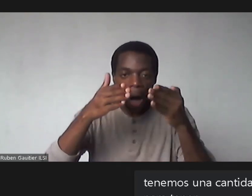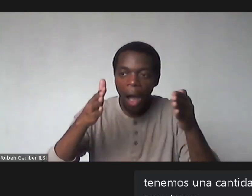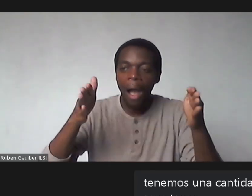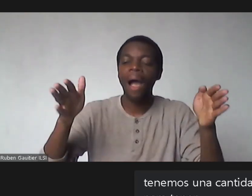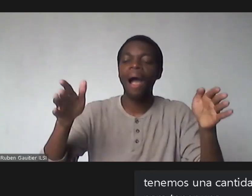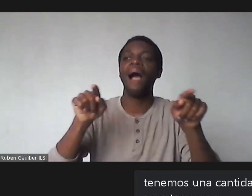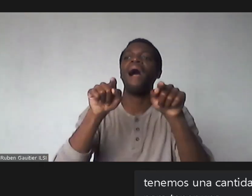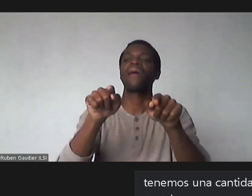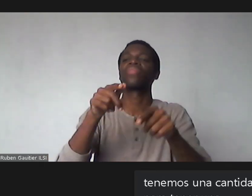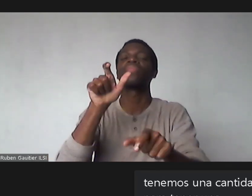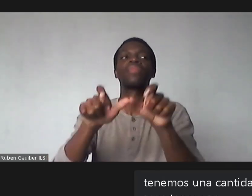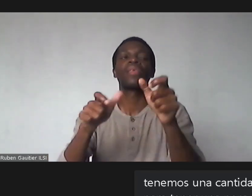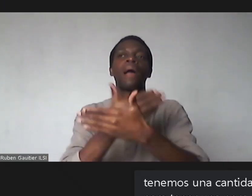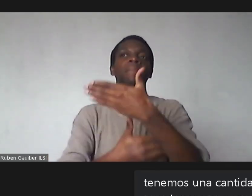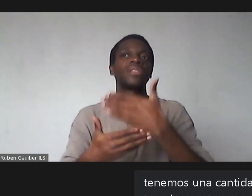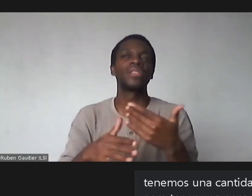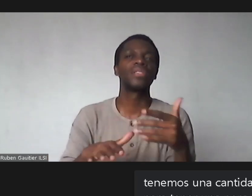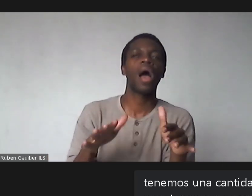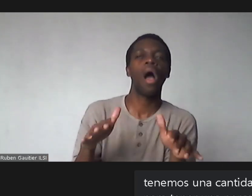Brasil también.